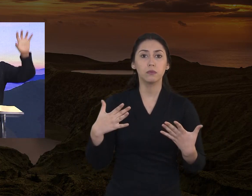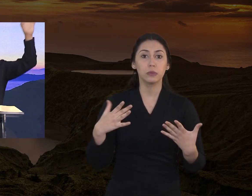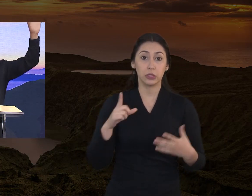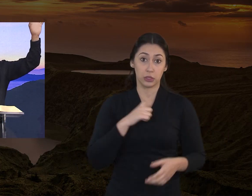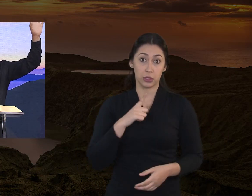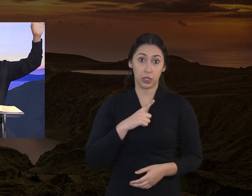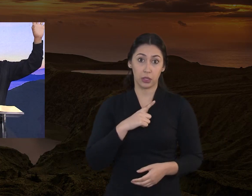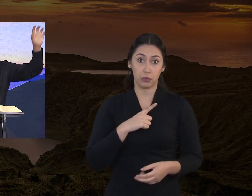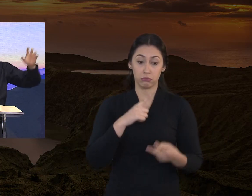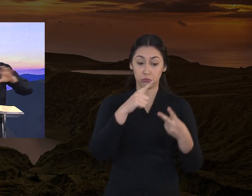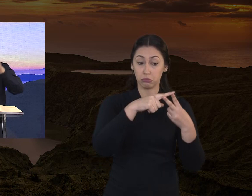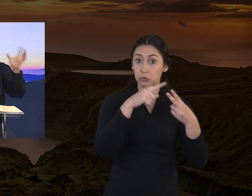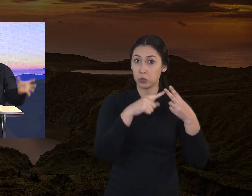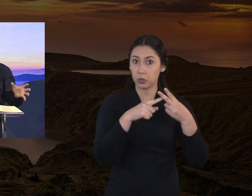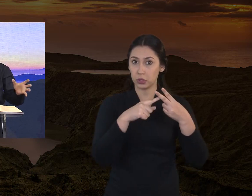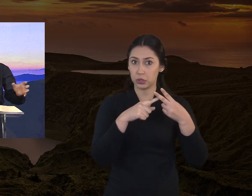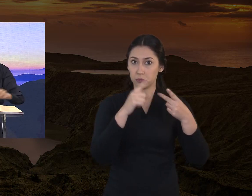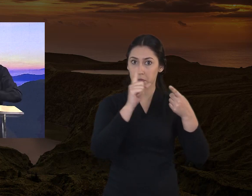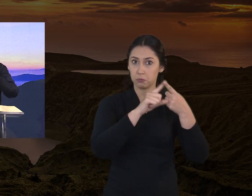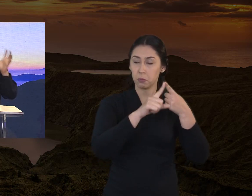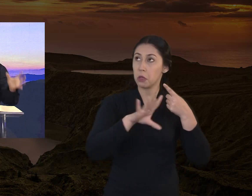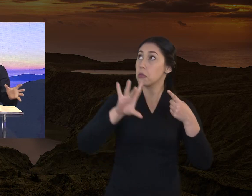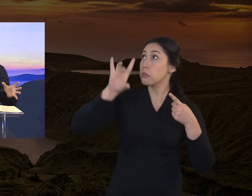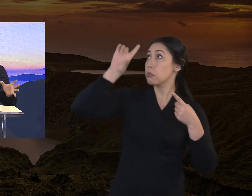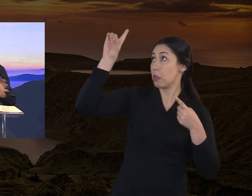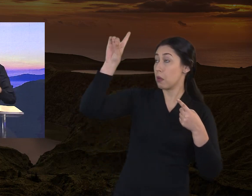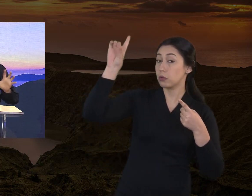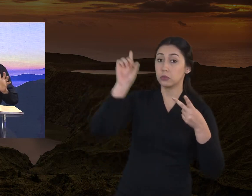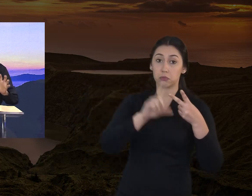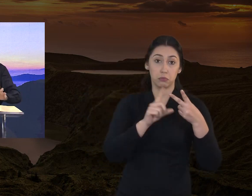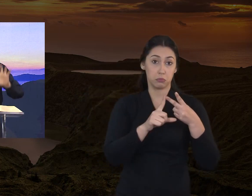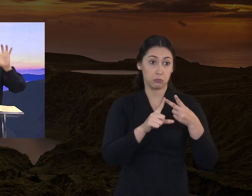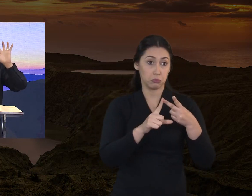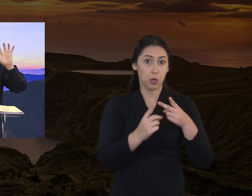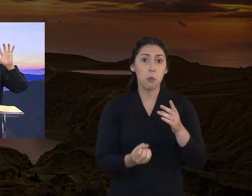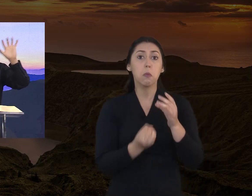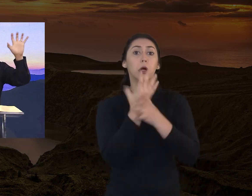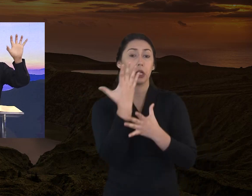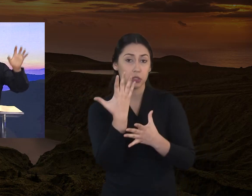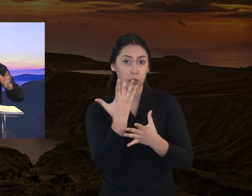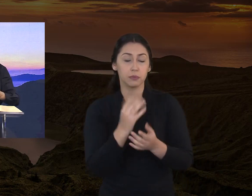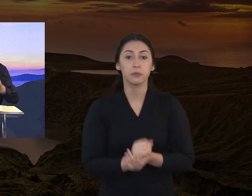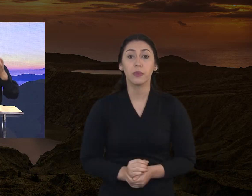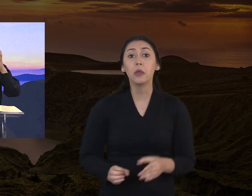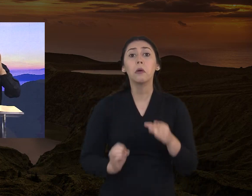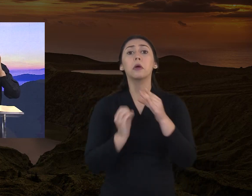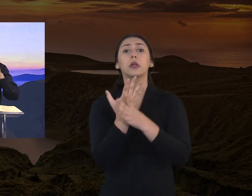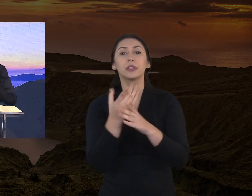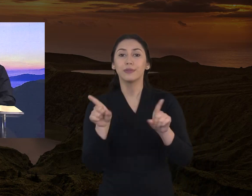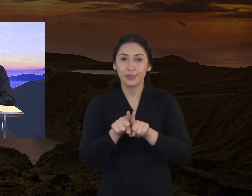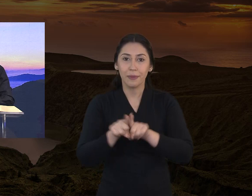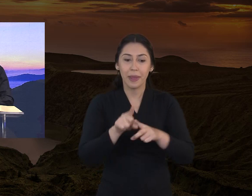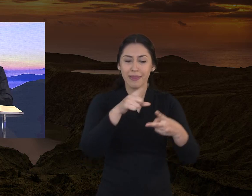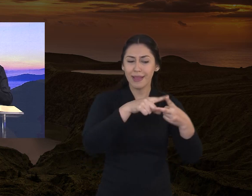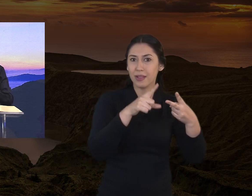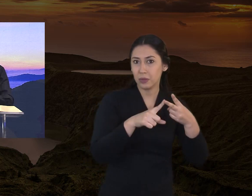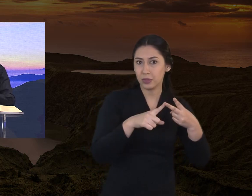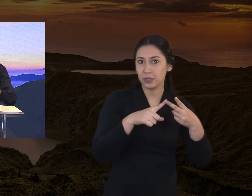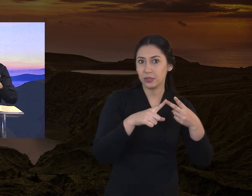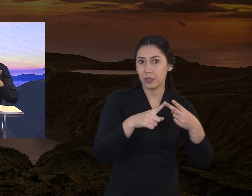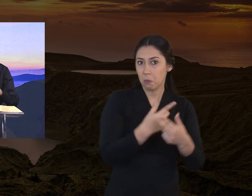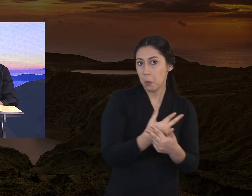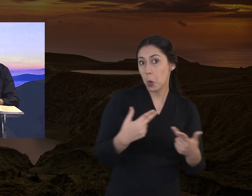separado em Deus e a criação. E a criação pode ser dividida em as do céu e as sobre a terra. Vocês